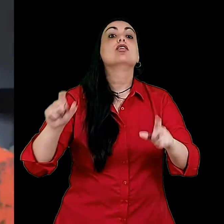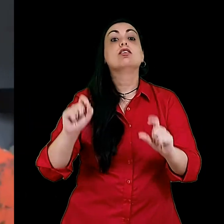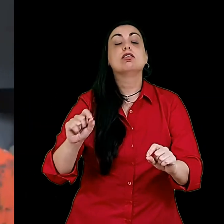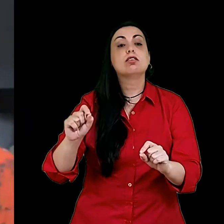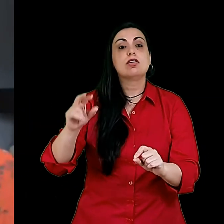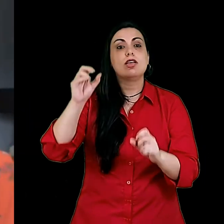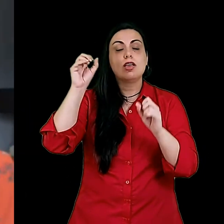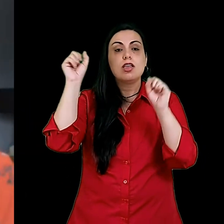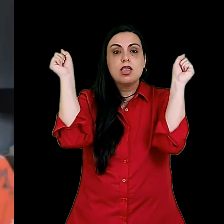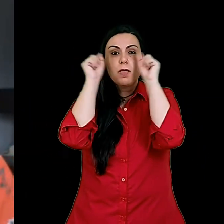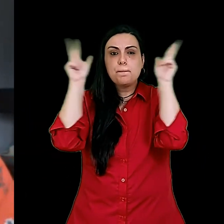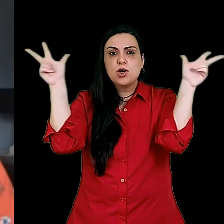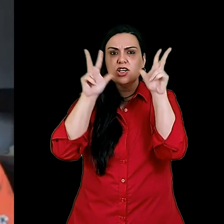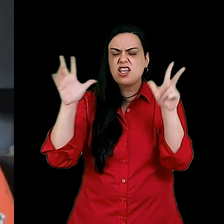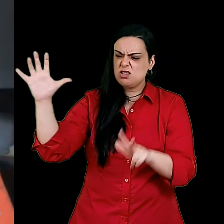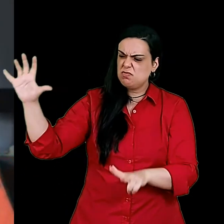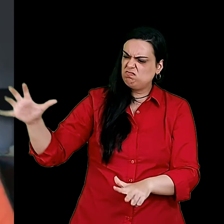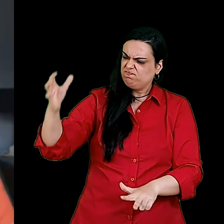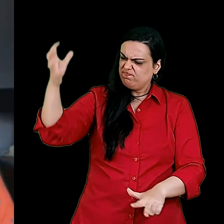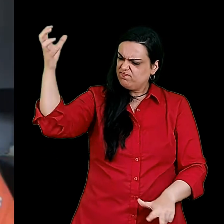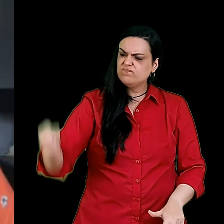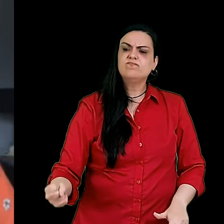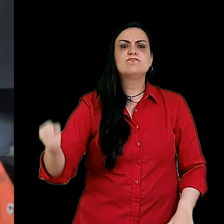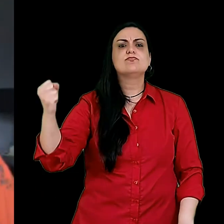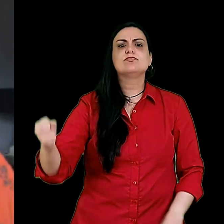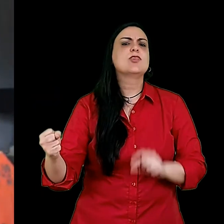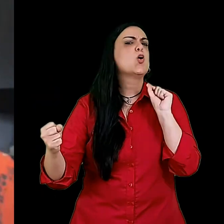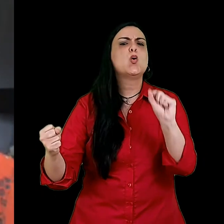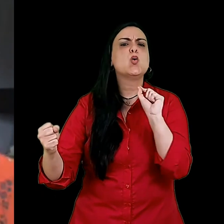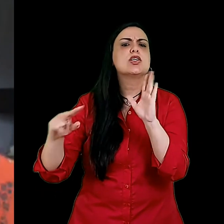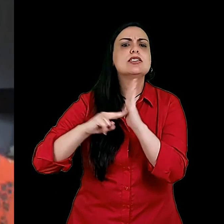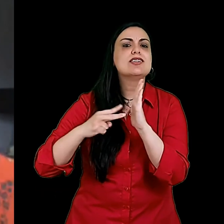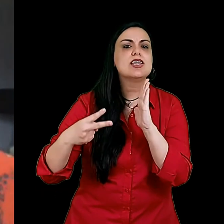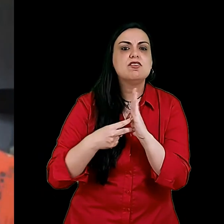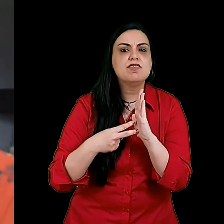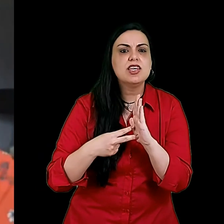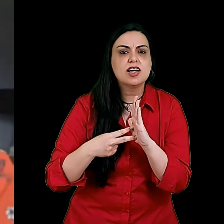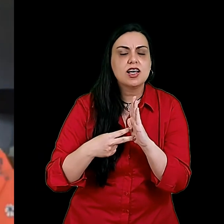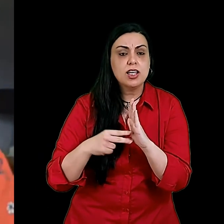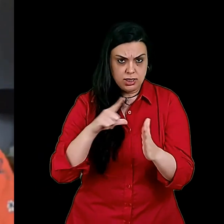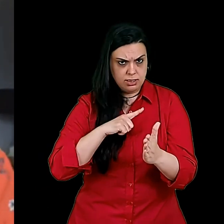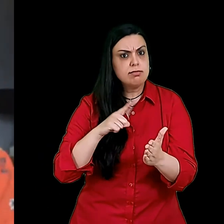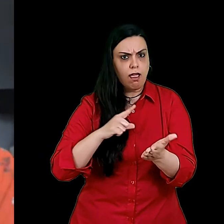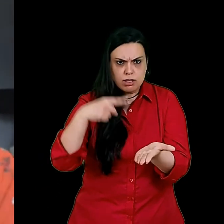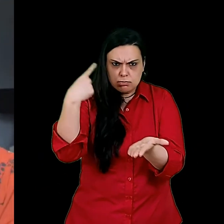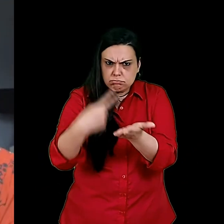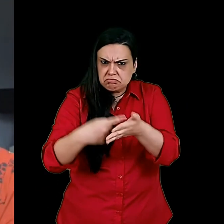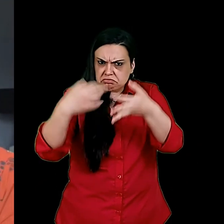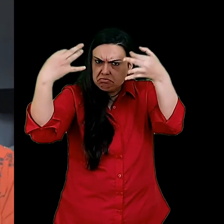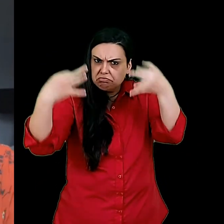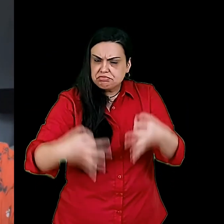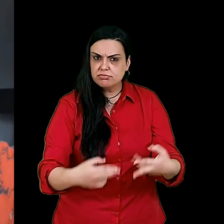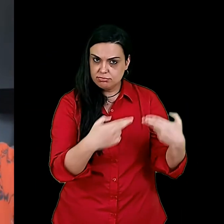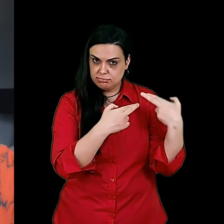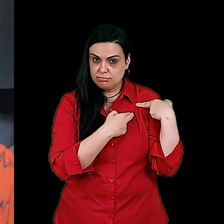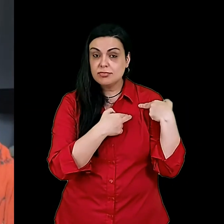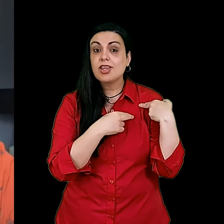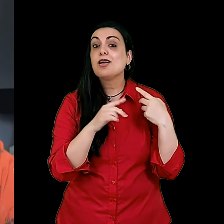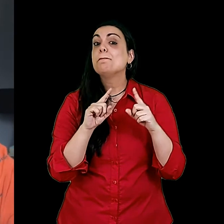à terra do Egito. E Moisés tomou o cajado em sua mão. O que envolve isso? Além